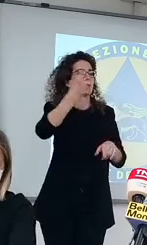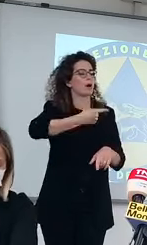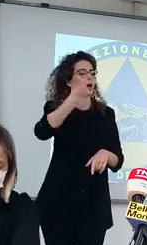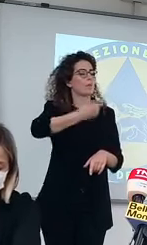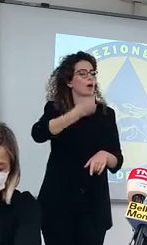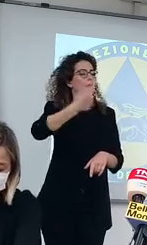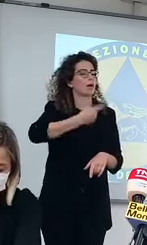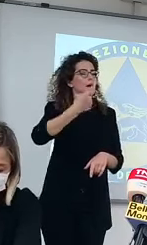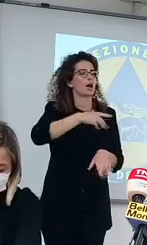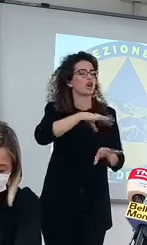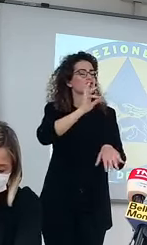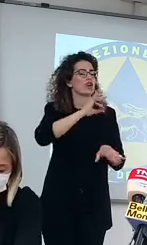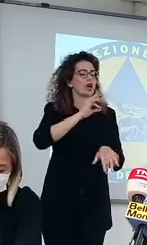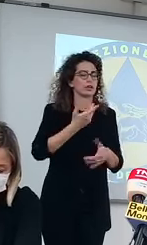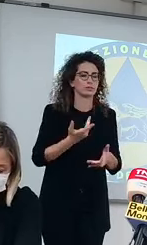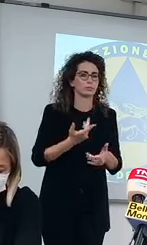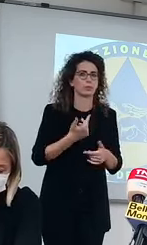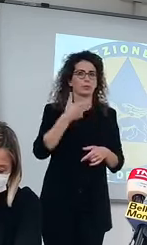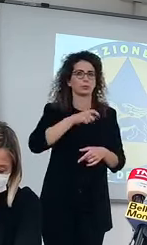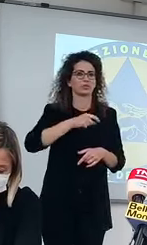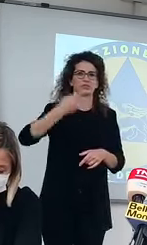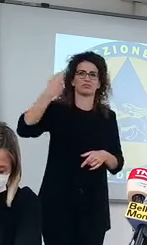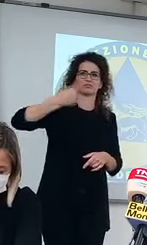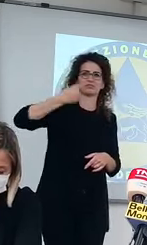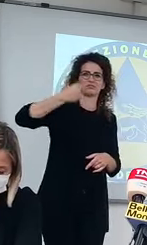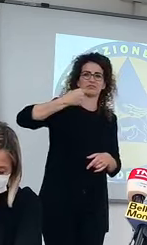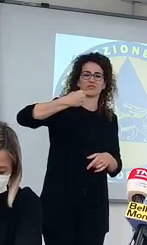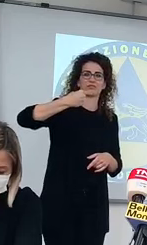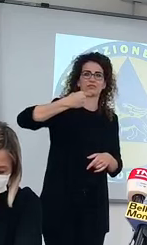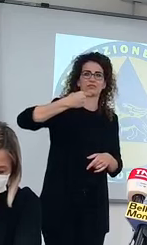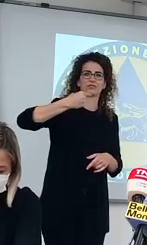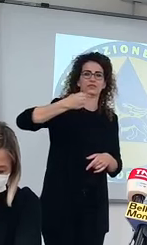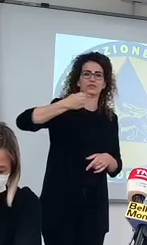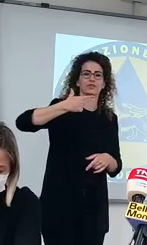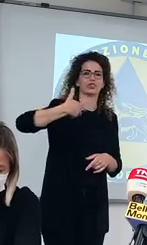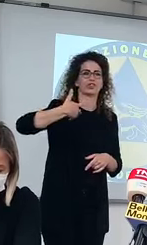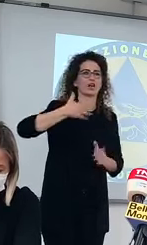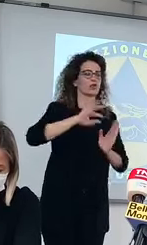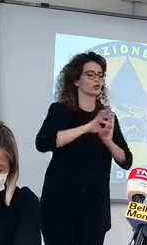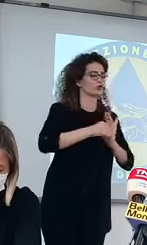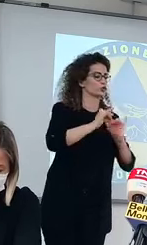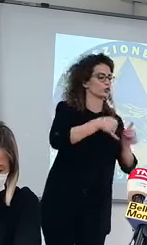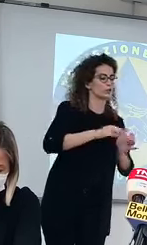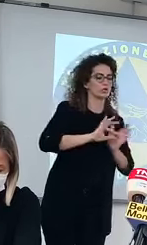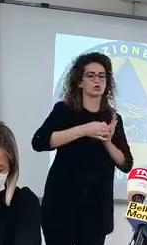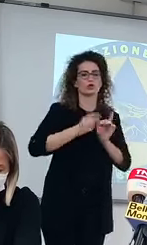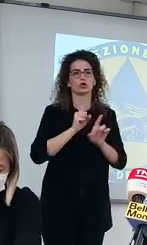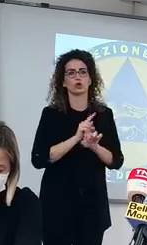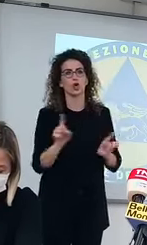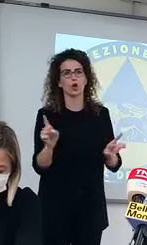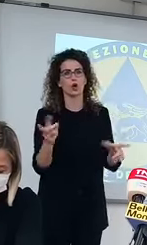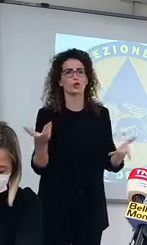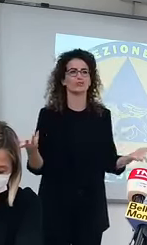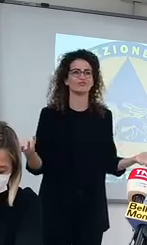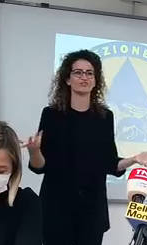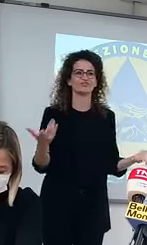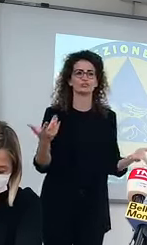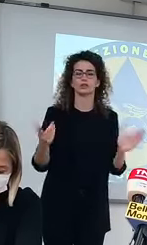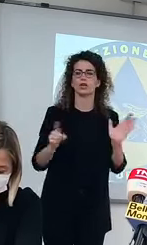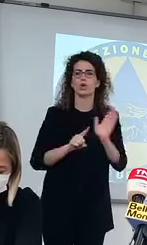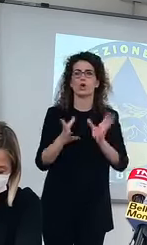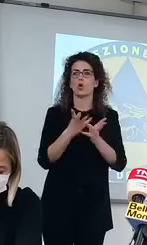decisione, anche perché le decisioni calate dall'alto sono state assolutamente un giorno sì, un giorno no, un giorno no. Ma allora l'unica soluzione